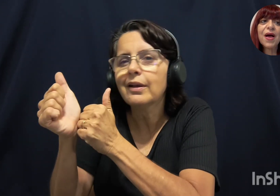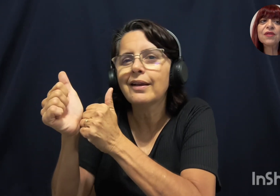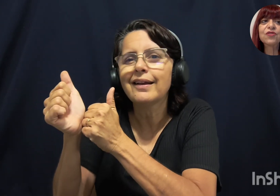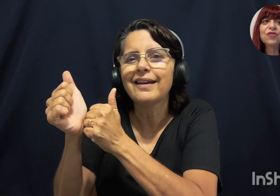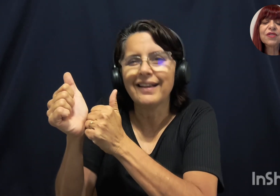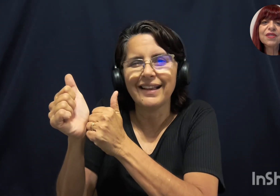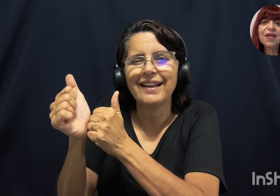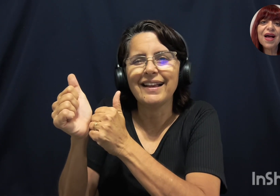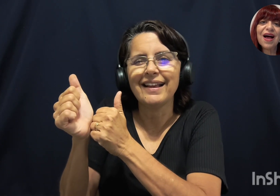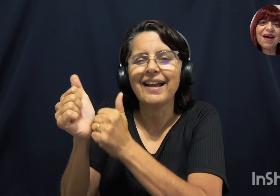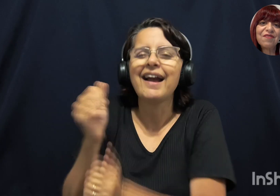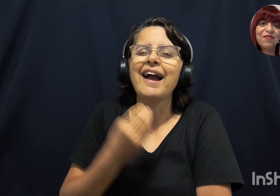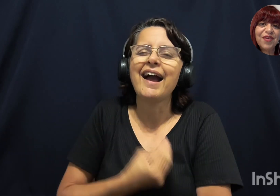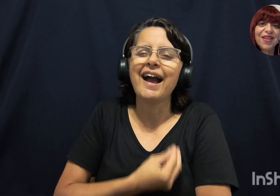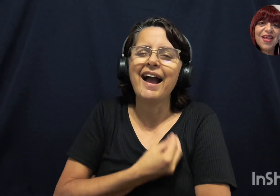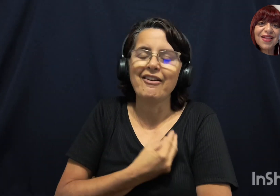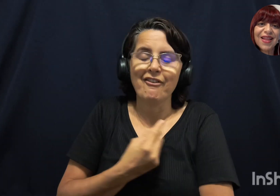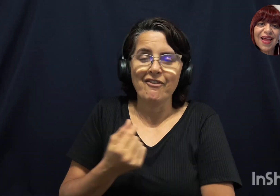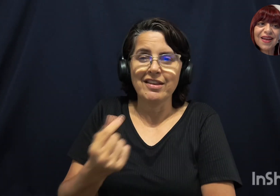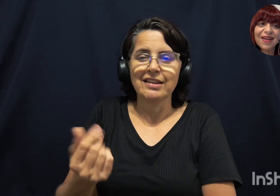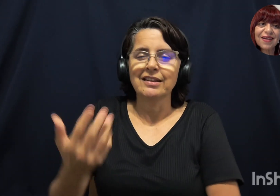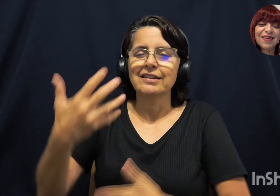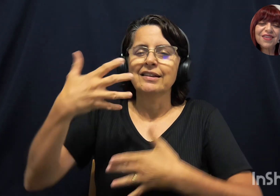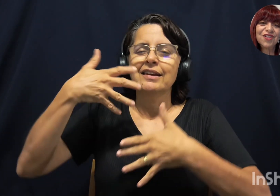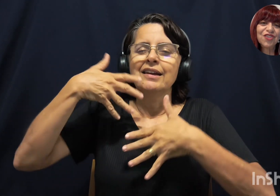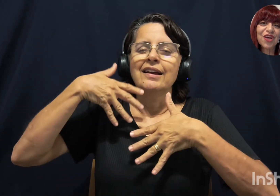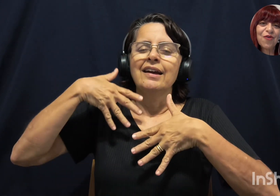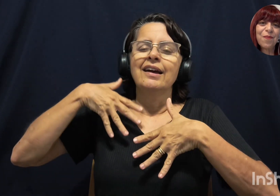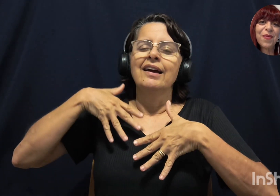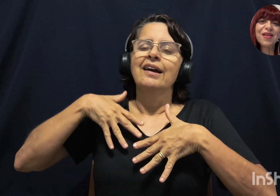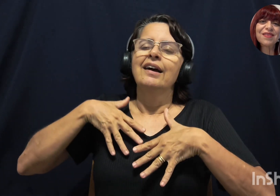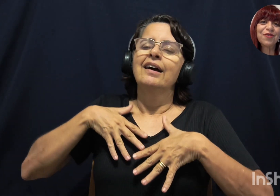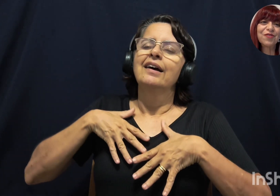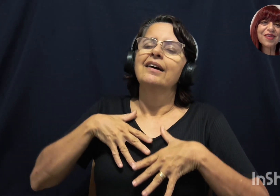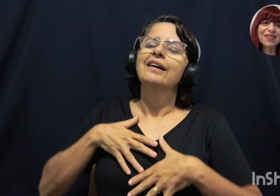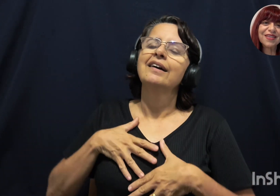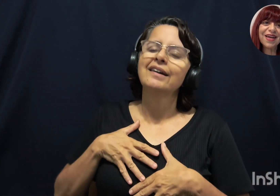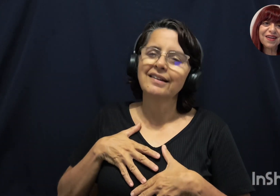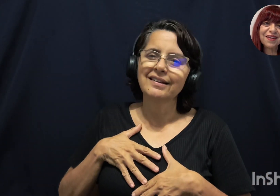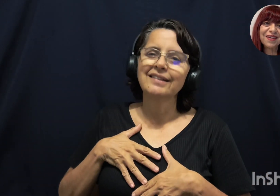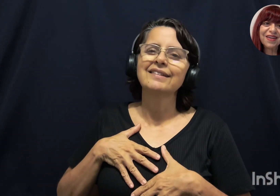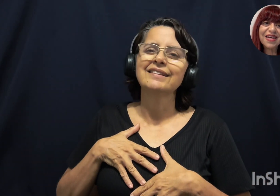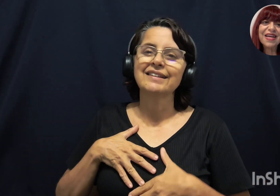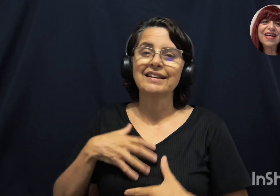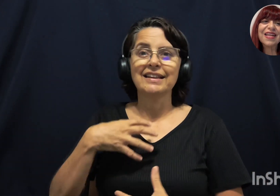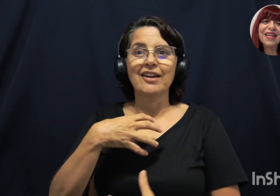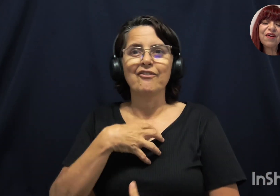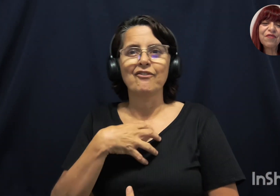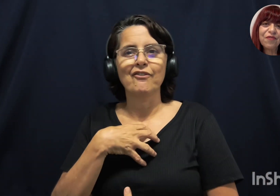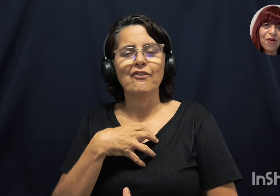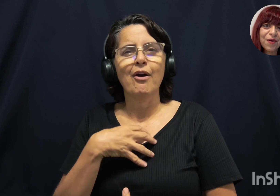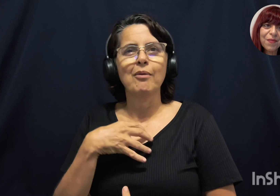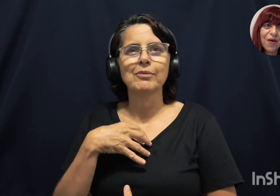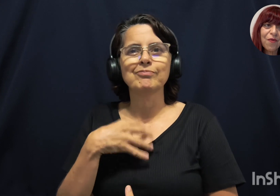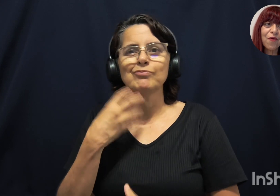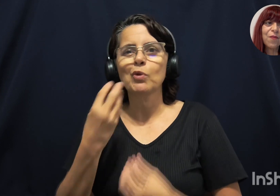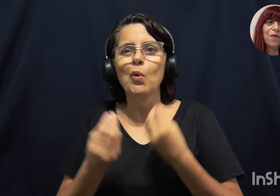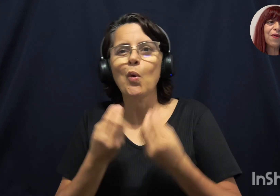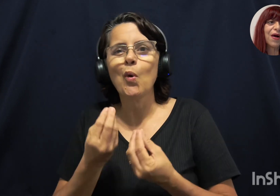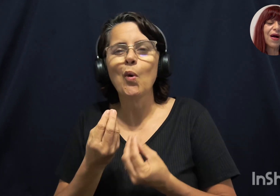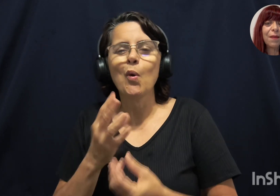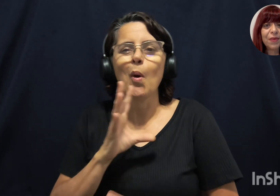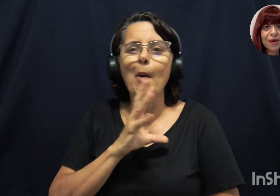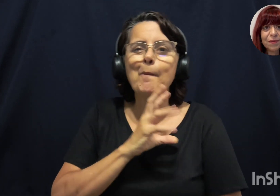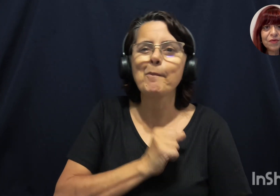pequenos passos, a vida eterna já começa a nos saciar, na forma